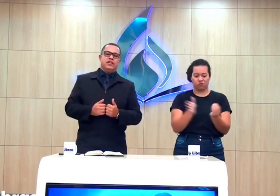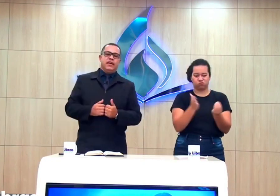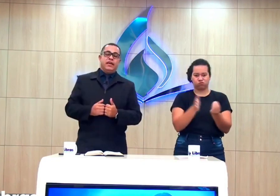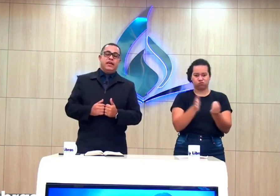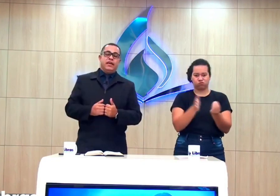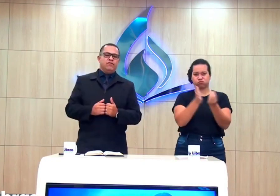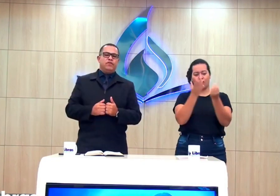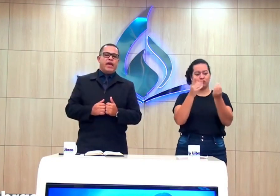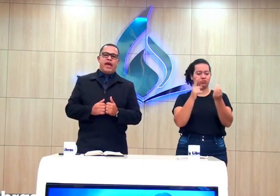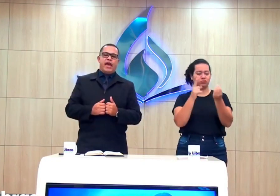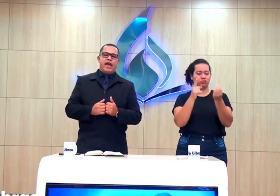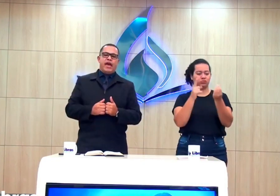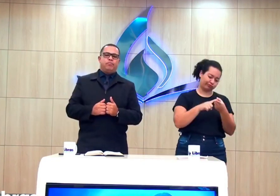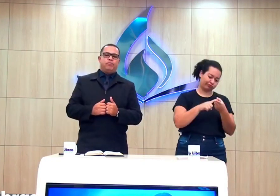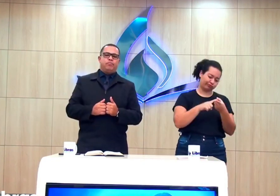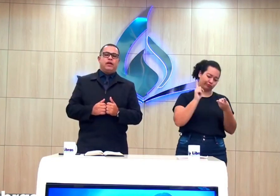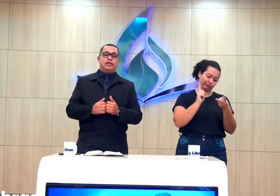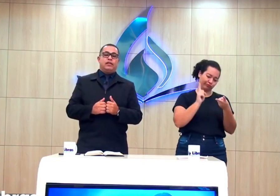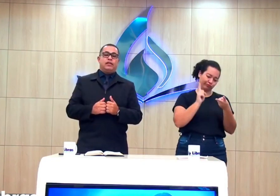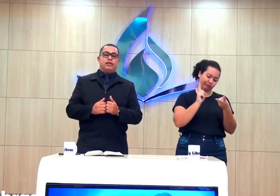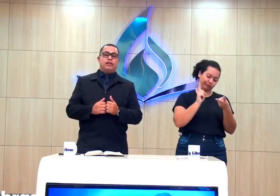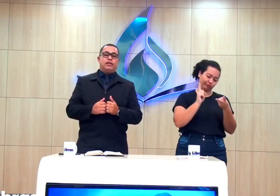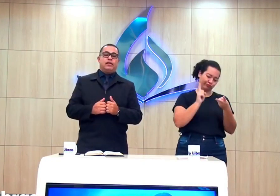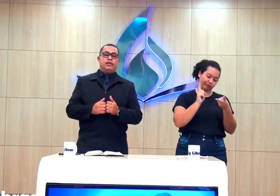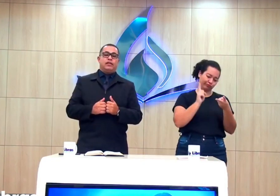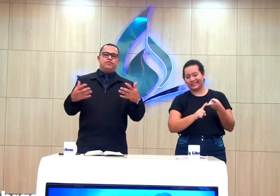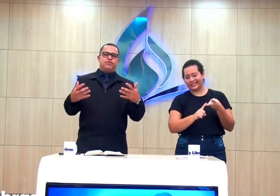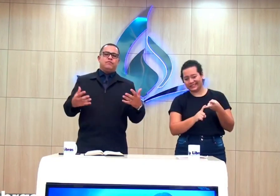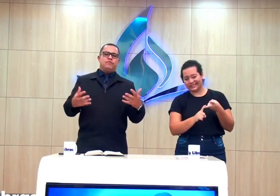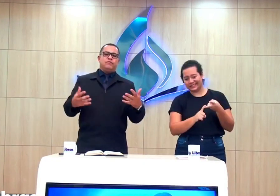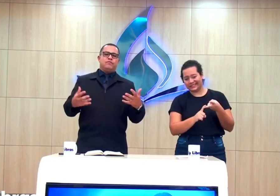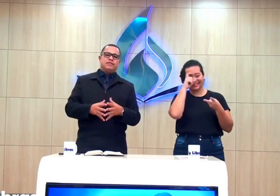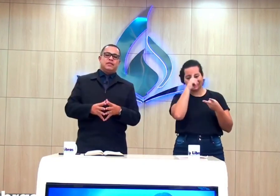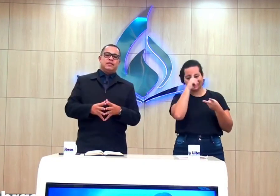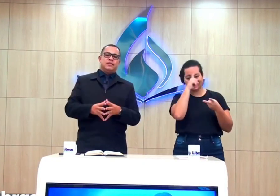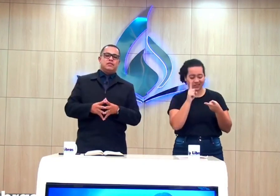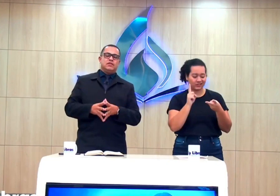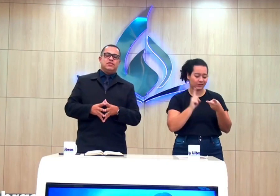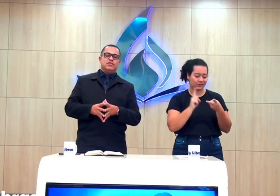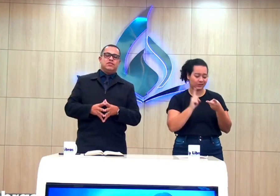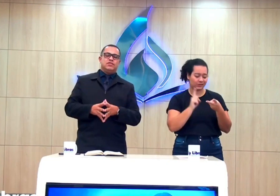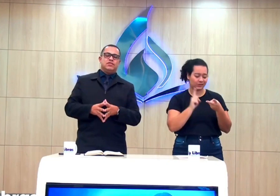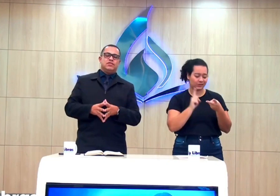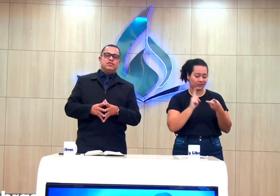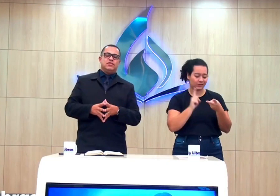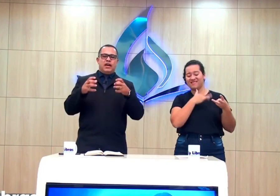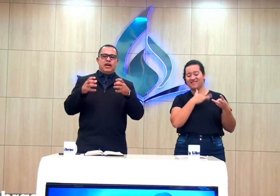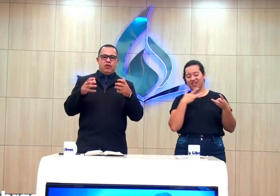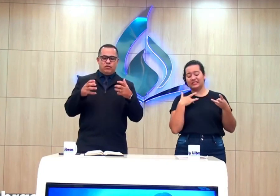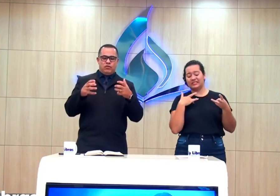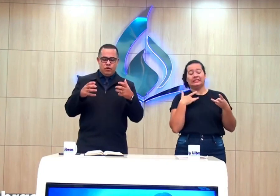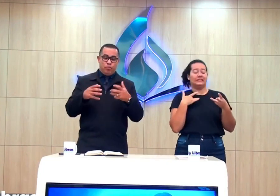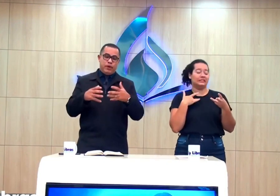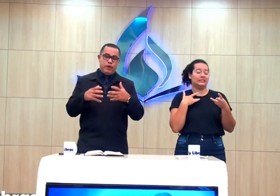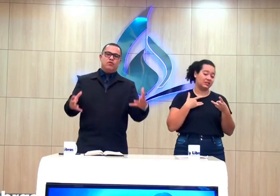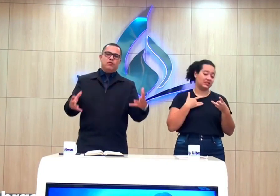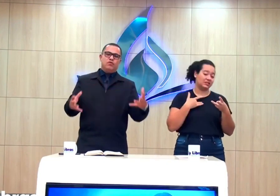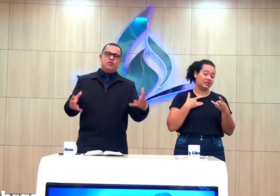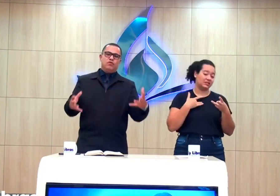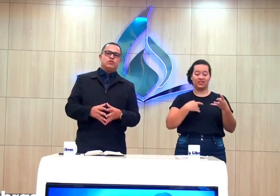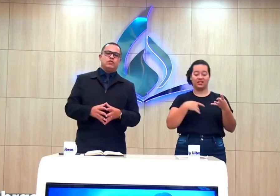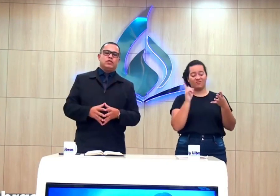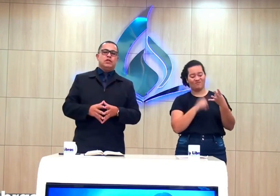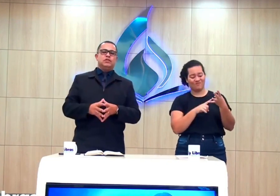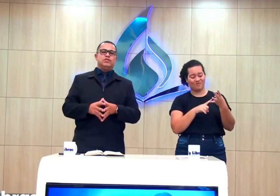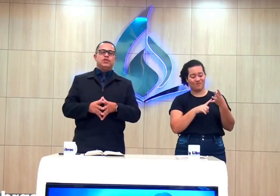enfermidade não vier à nossa porta, e sim nós tivermos abastança de saúde, o emprego